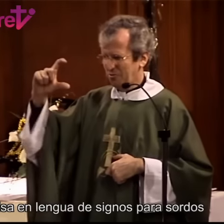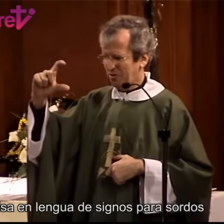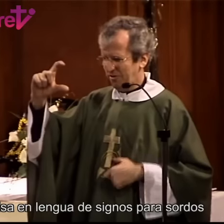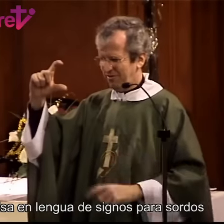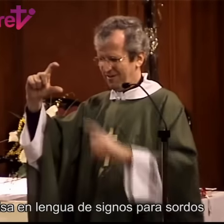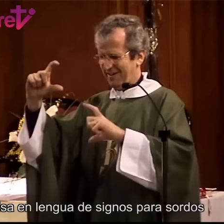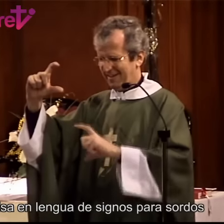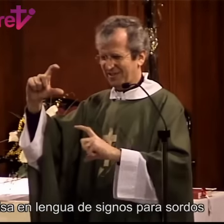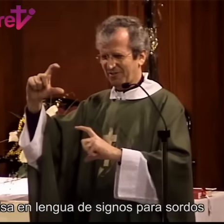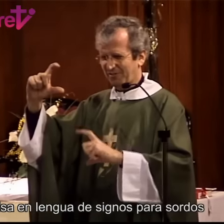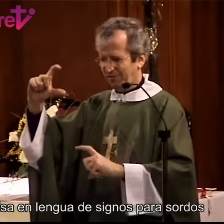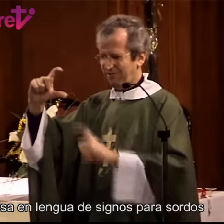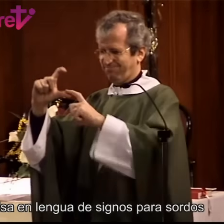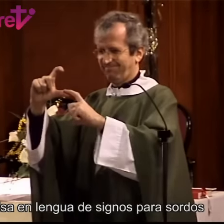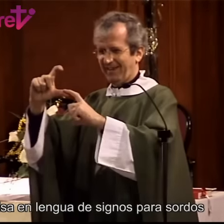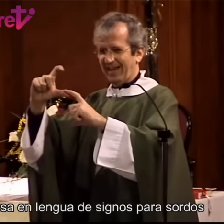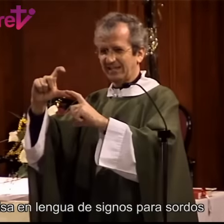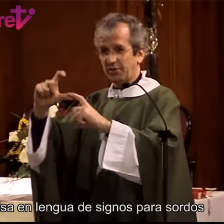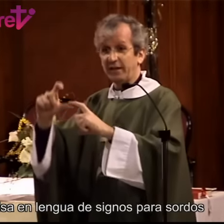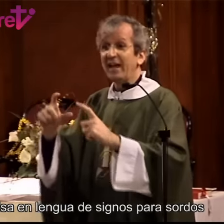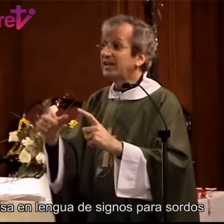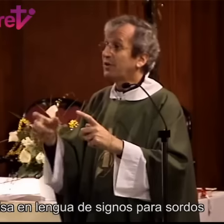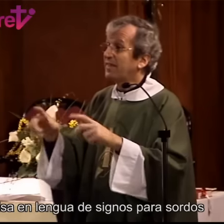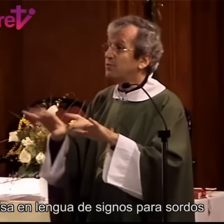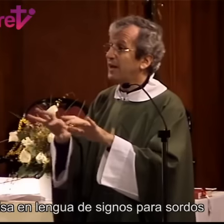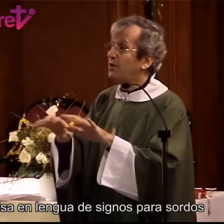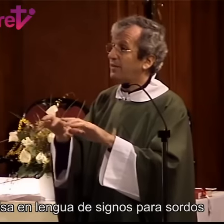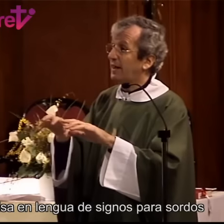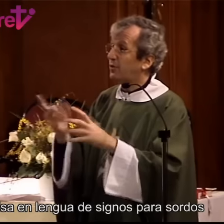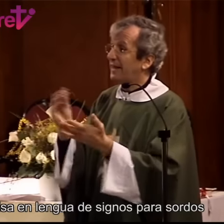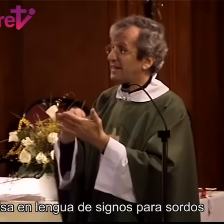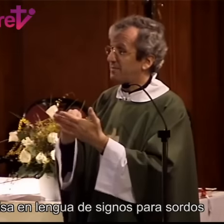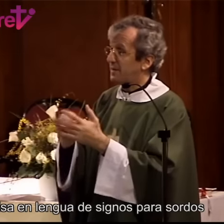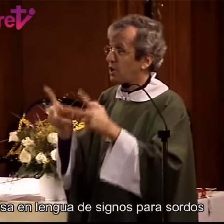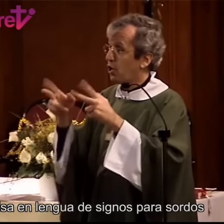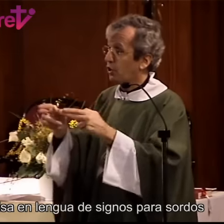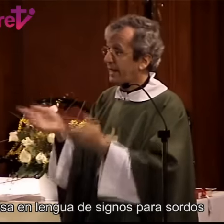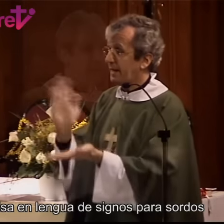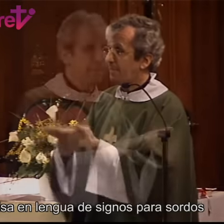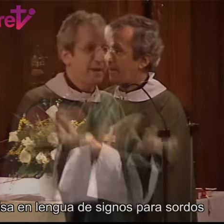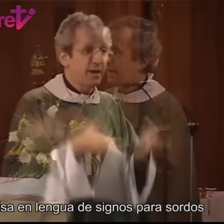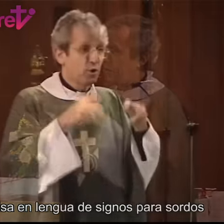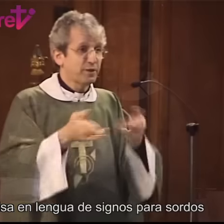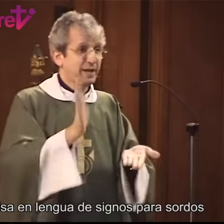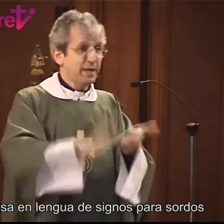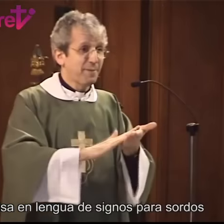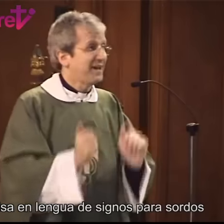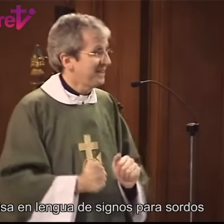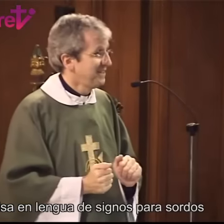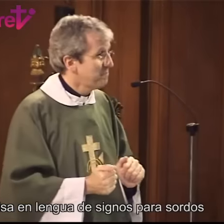trozo y es otro trozo enganchado. Es decir, esto que hacemos en ordenador tantas veces, cortar y pegar, cortar y pegar. Pues esto